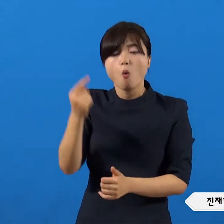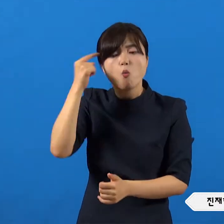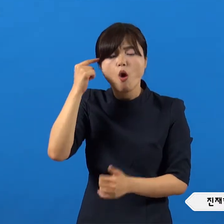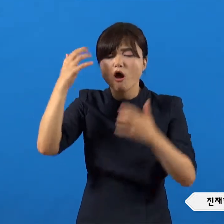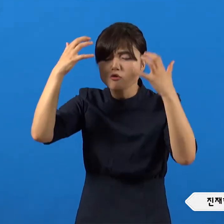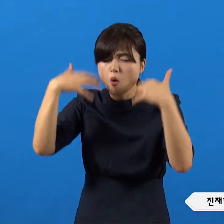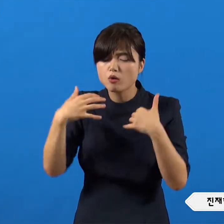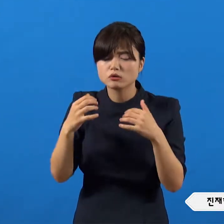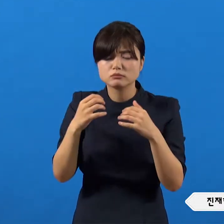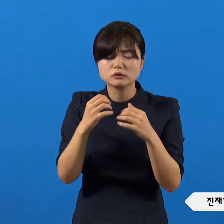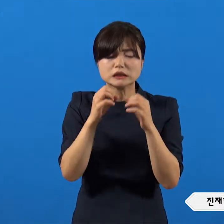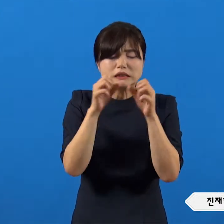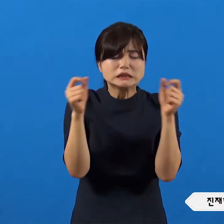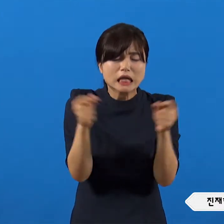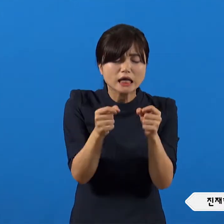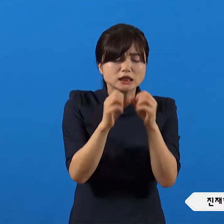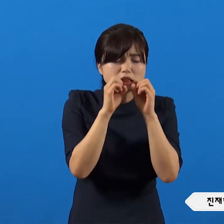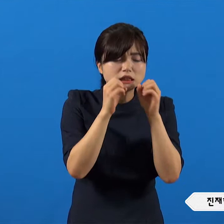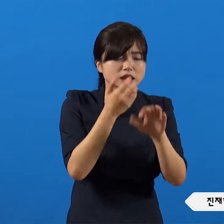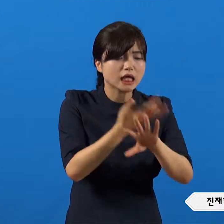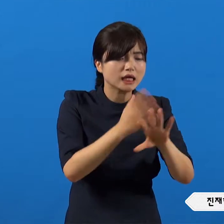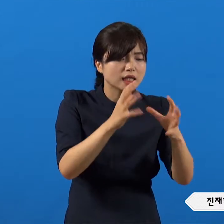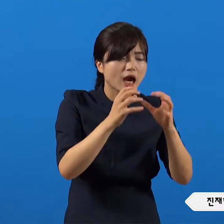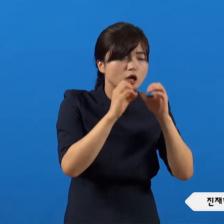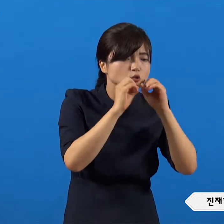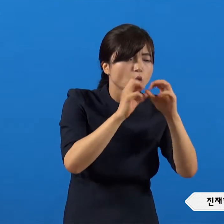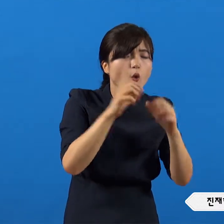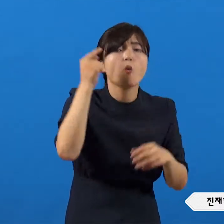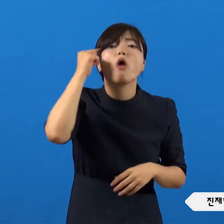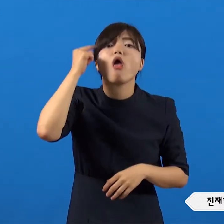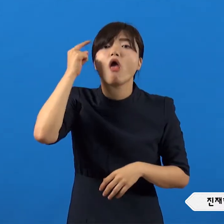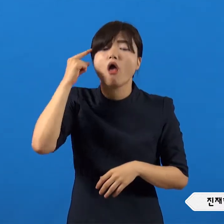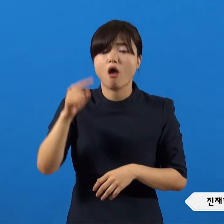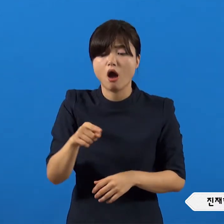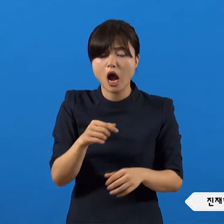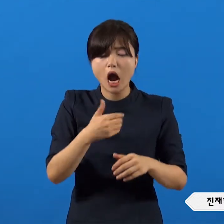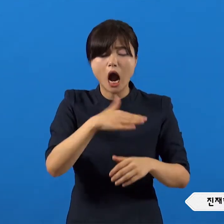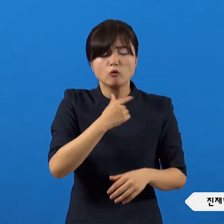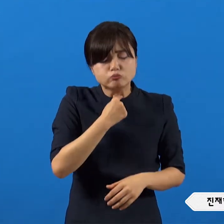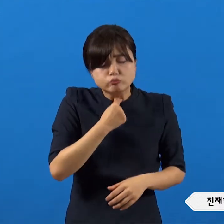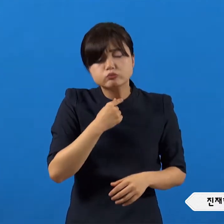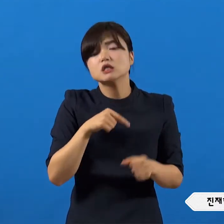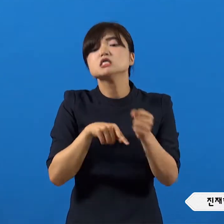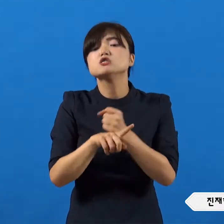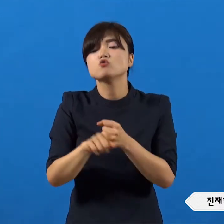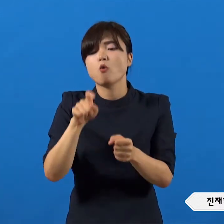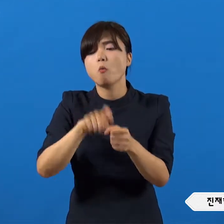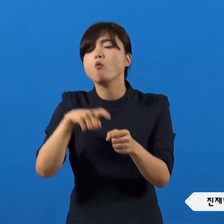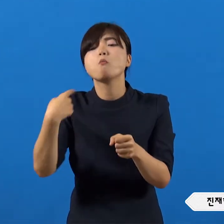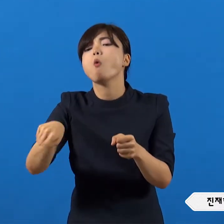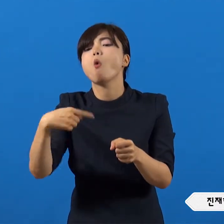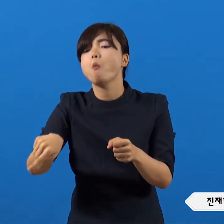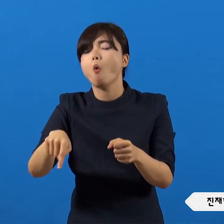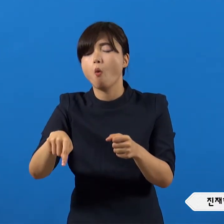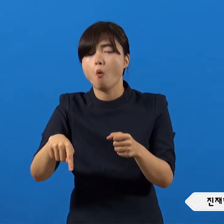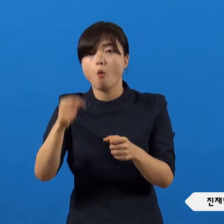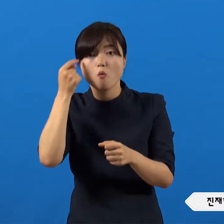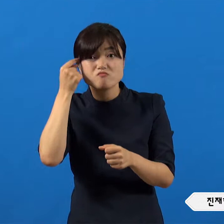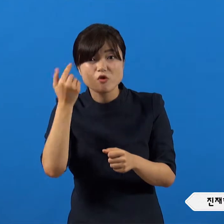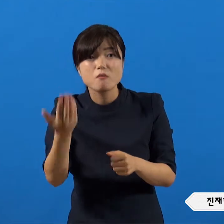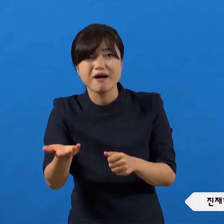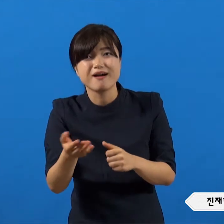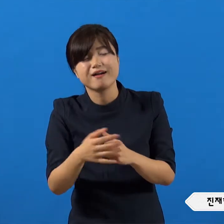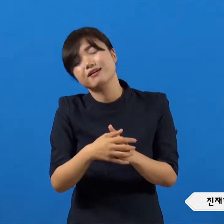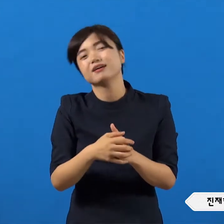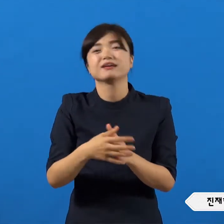단기 선교를 가시려고 합니까? 가고자 하는 이유, 목적이 뭡니까? 이